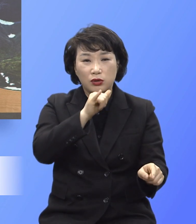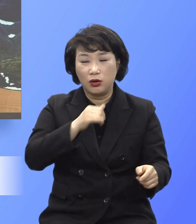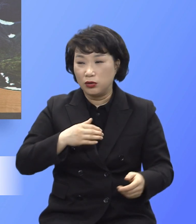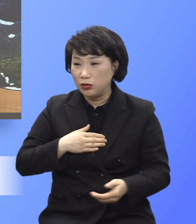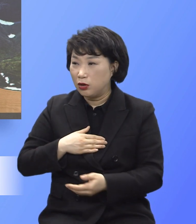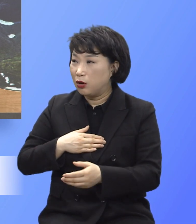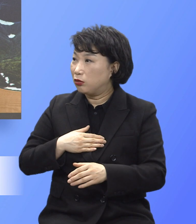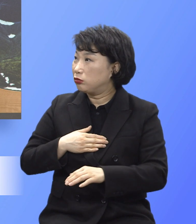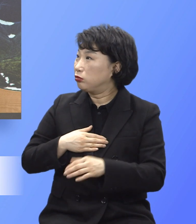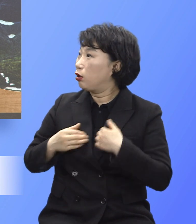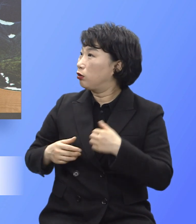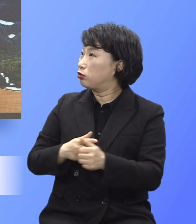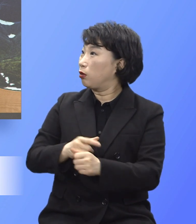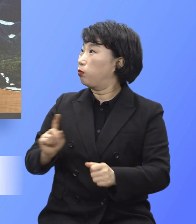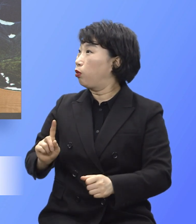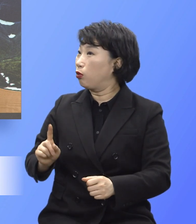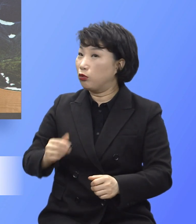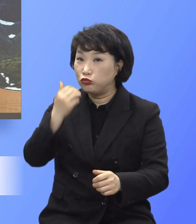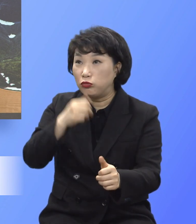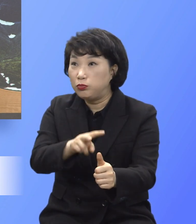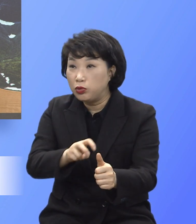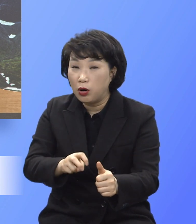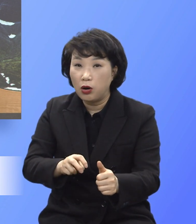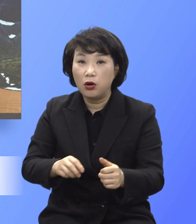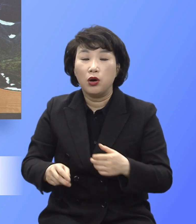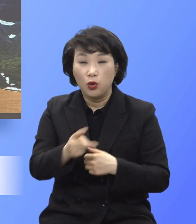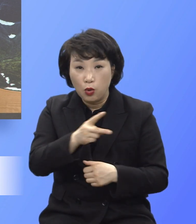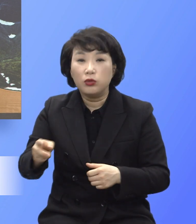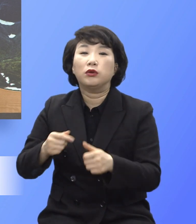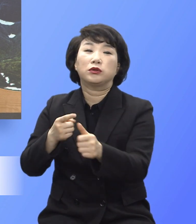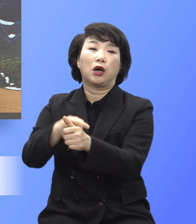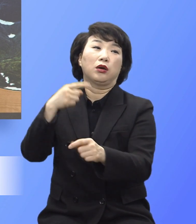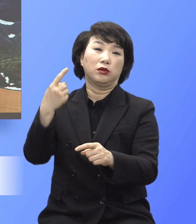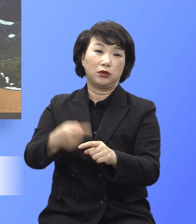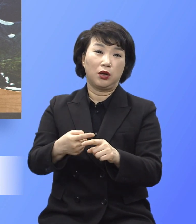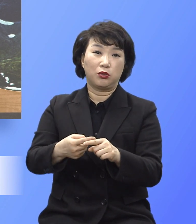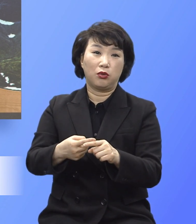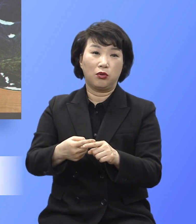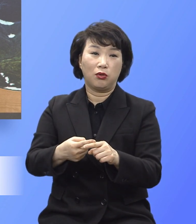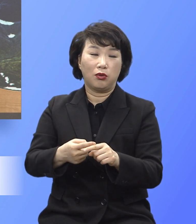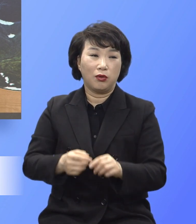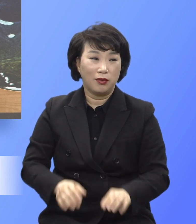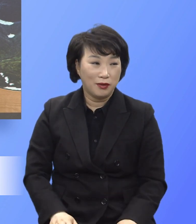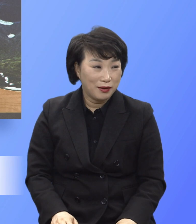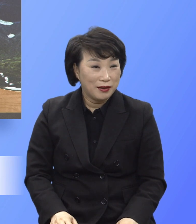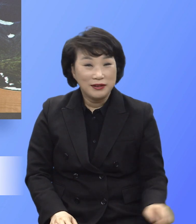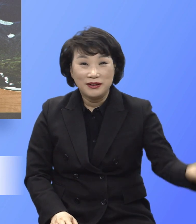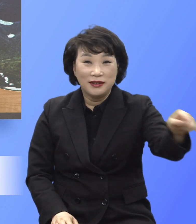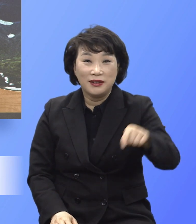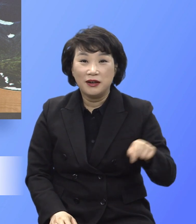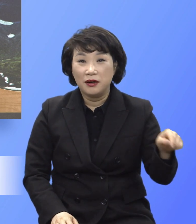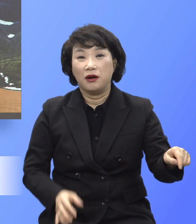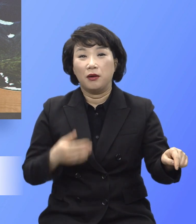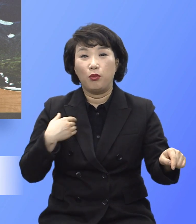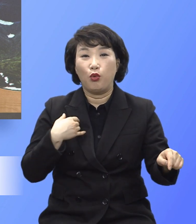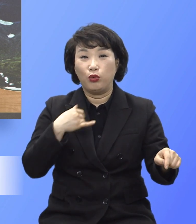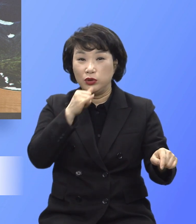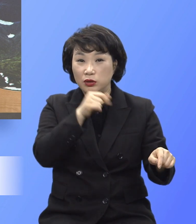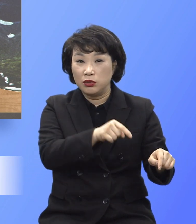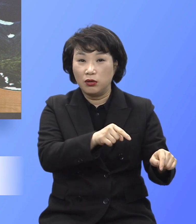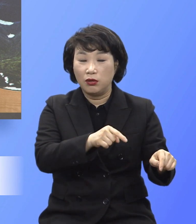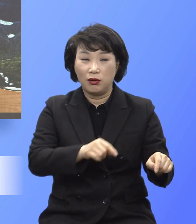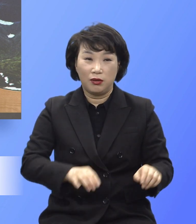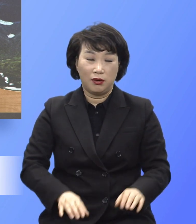뭘 살인했나? 남을 미워하면 살인한 것이지. 예. 근데 본인들은 모른다 이